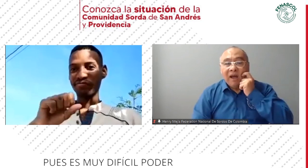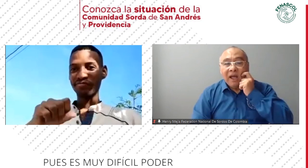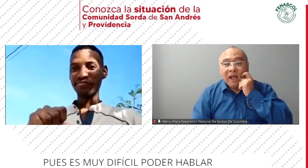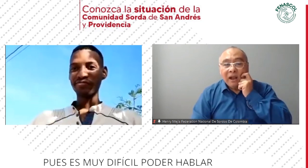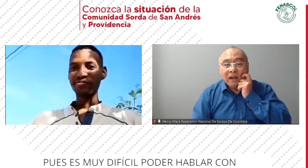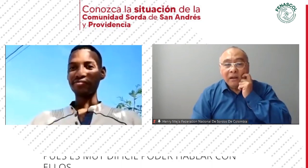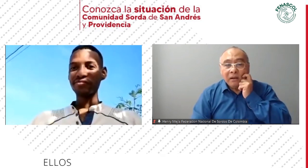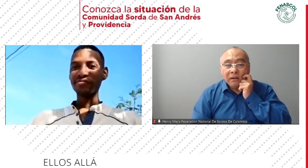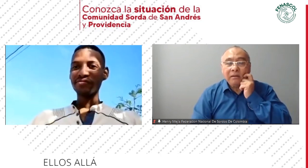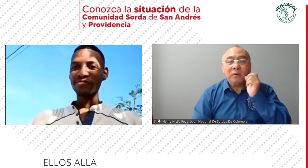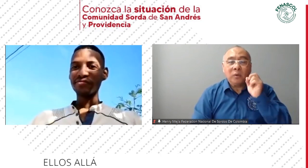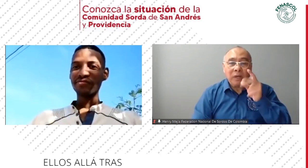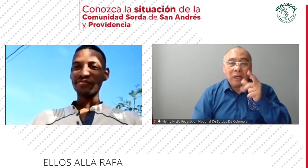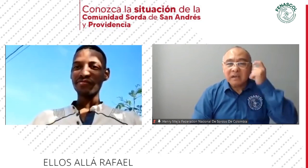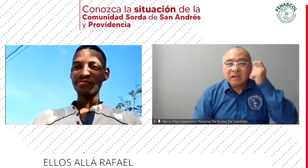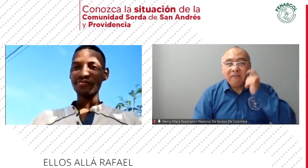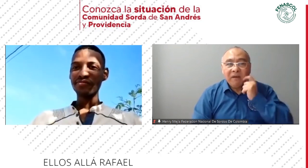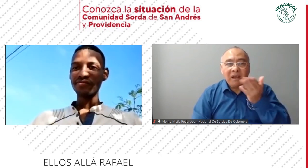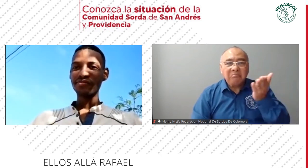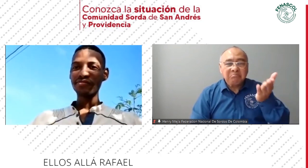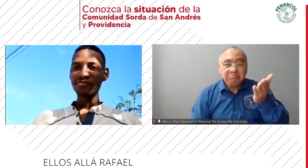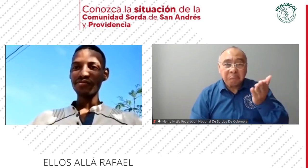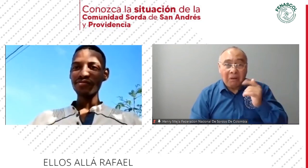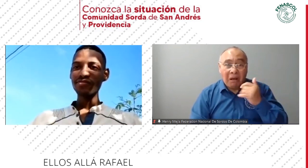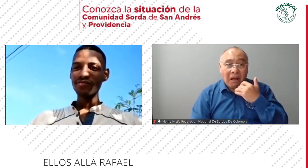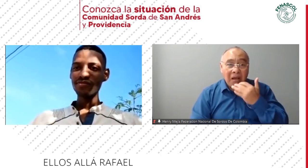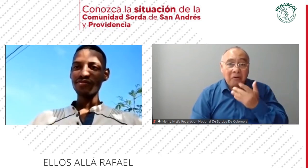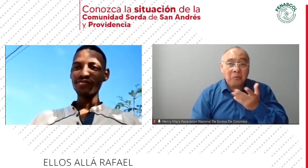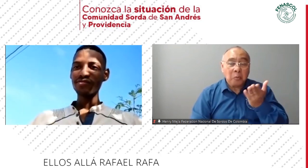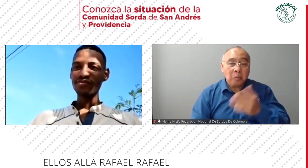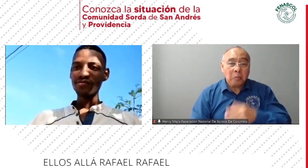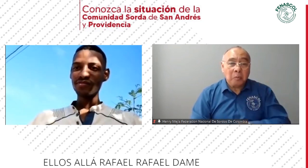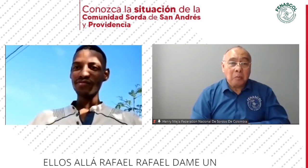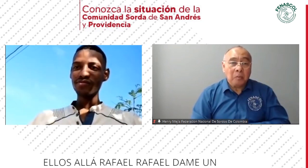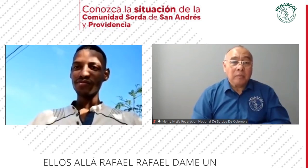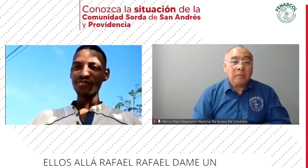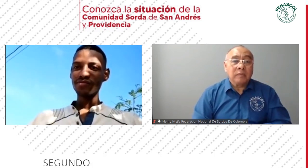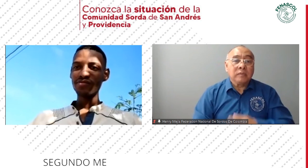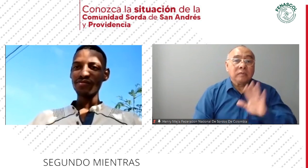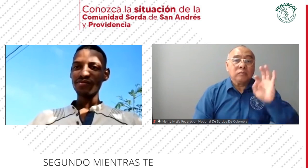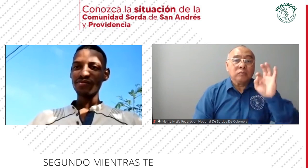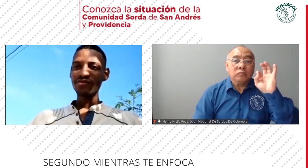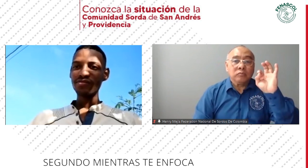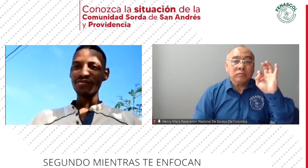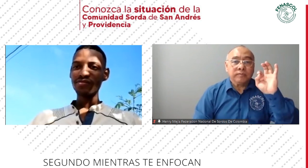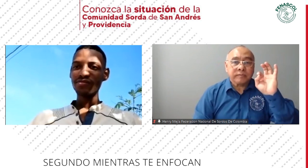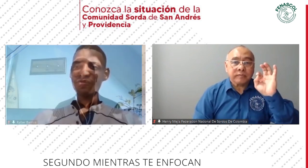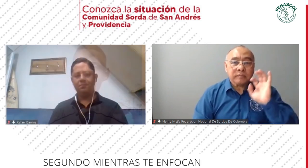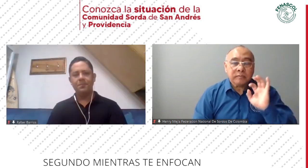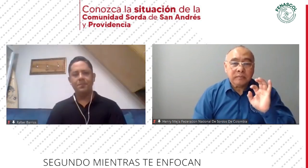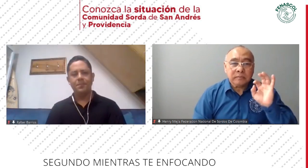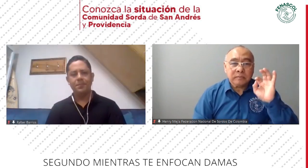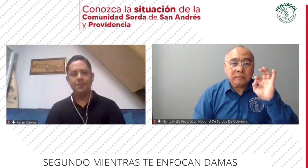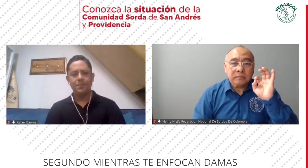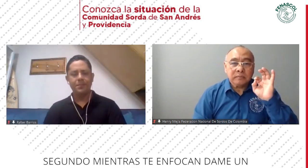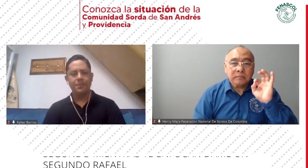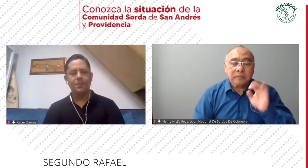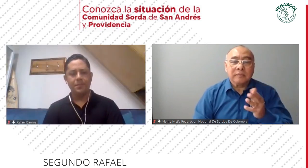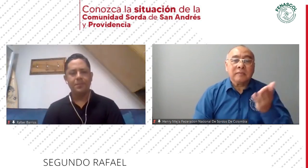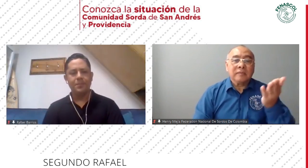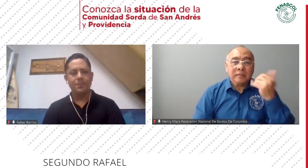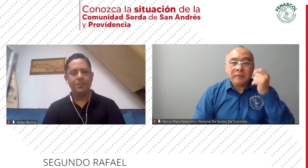hablar con ellos allá rafael rafael came un segundo mientras te enfocan dan segundo